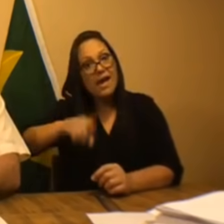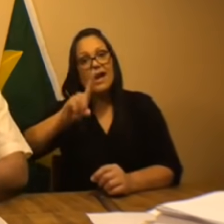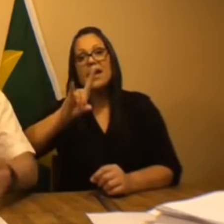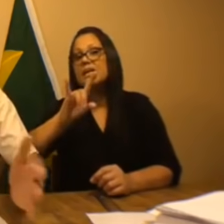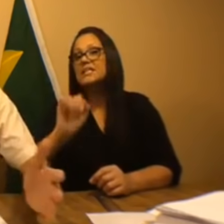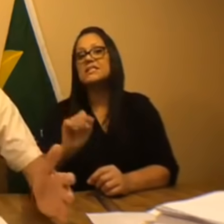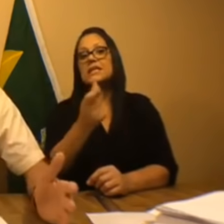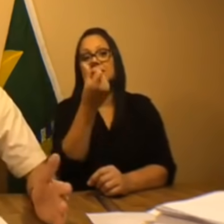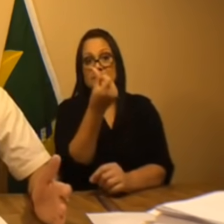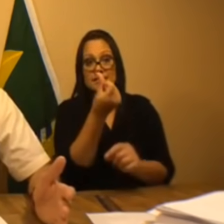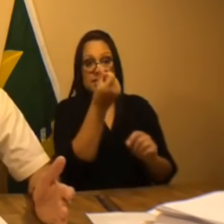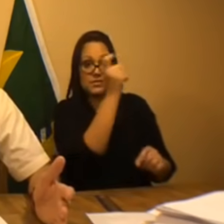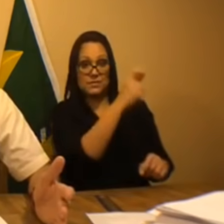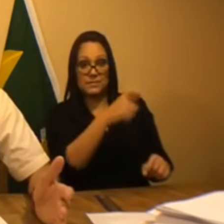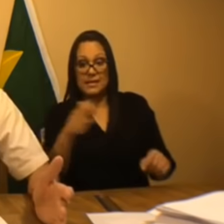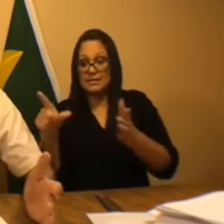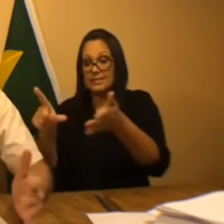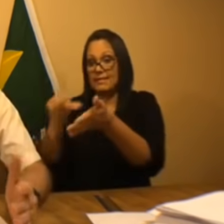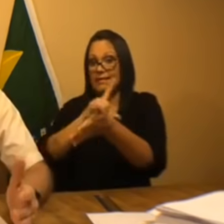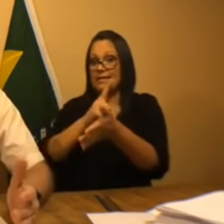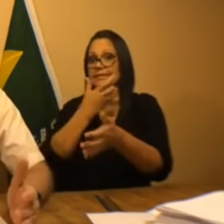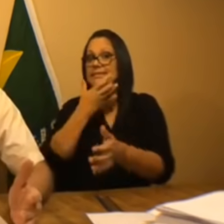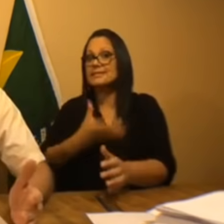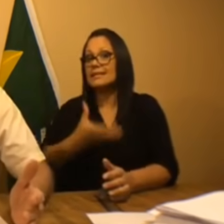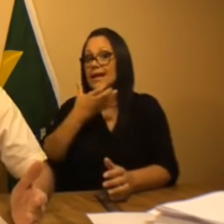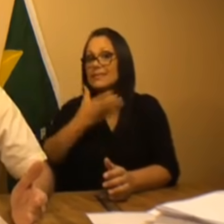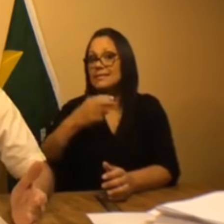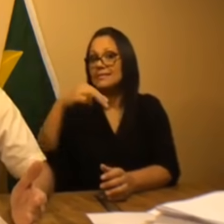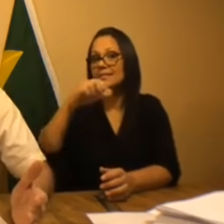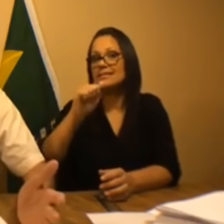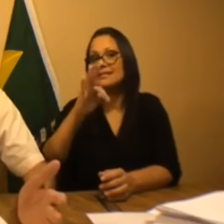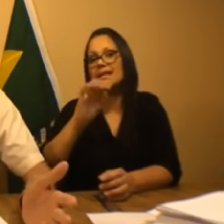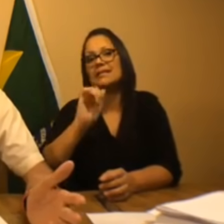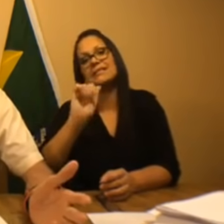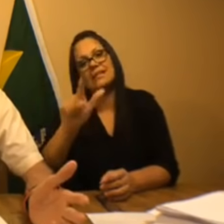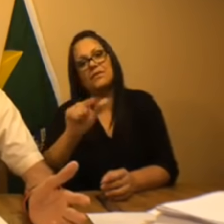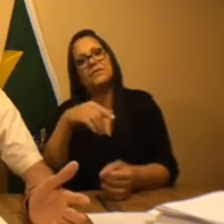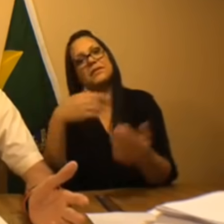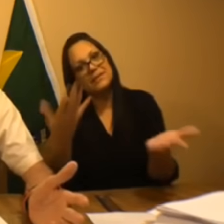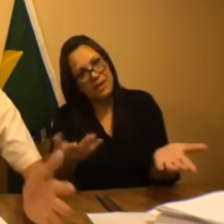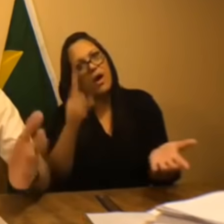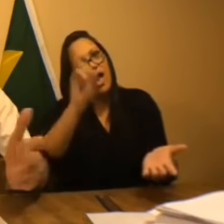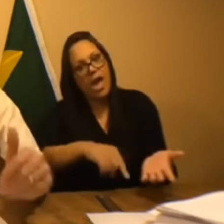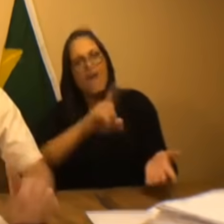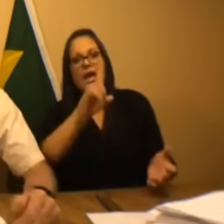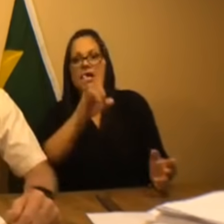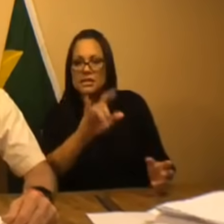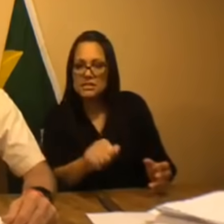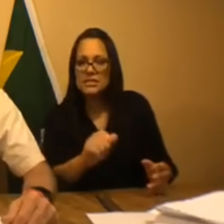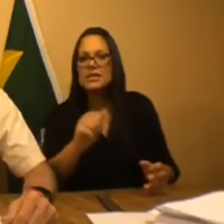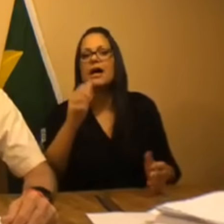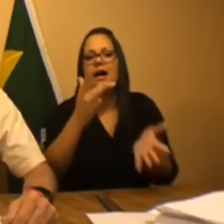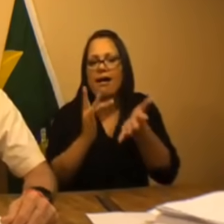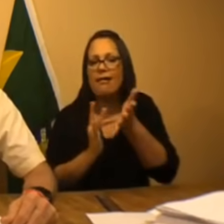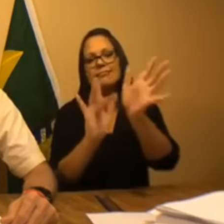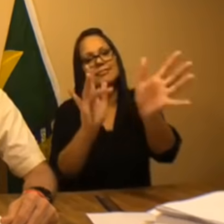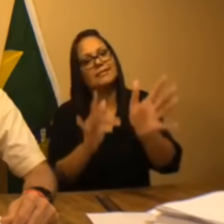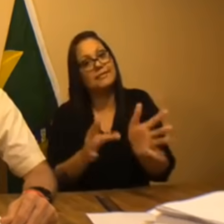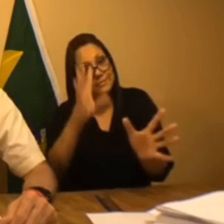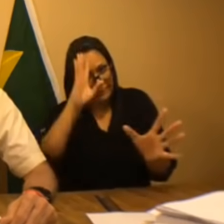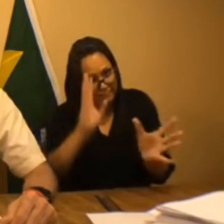são 6 meses antes do Natal, é o dia do antinatal, dia do anticristo. Então, disso eles